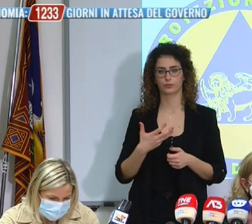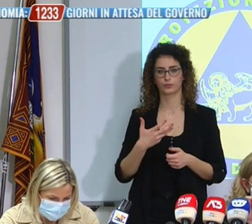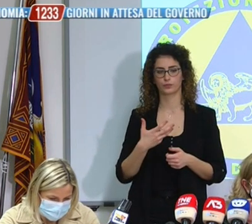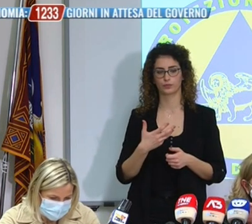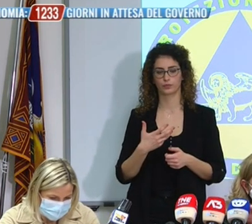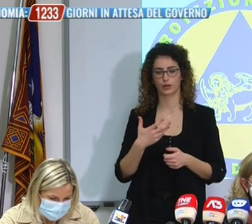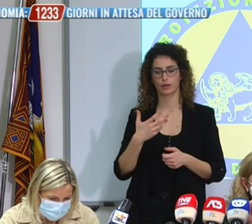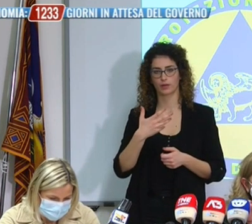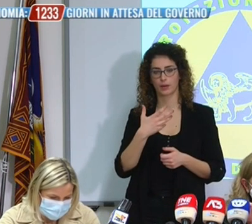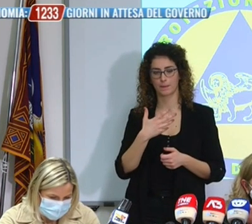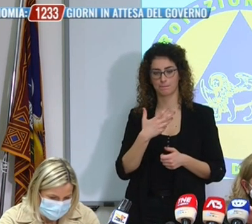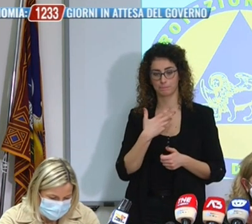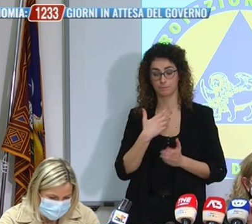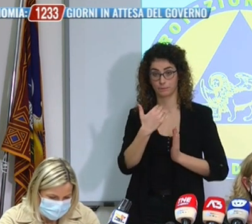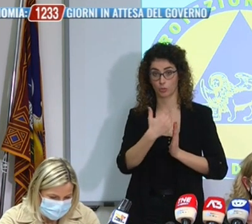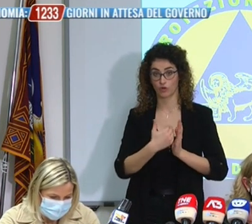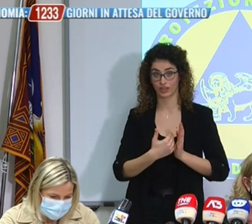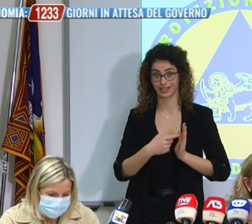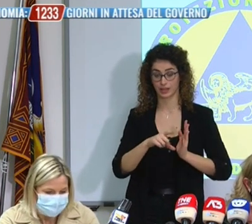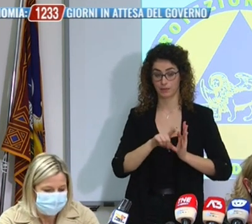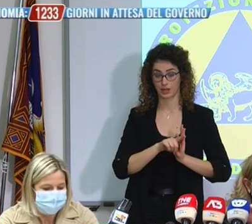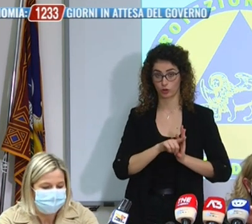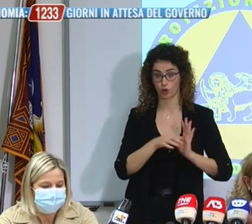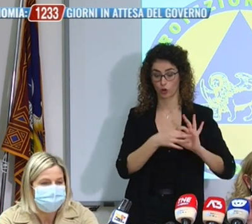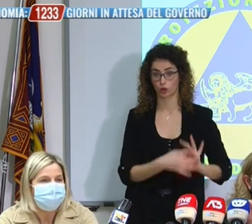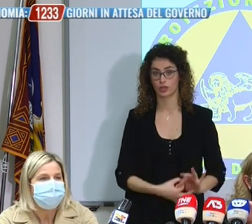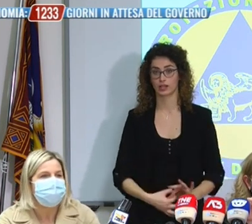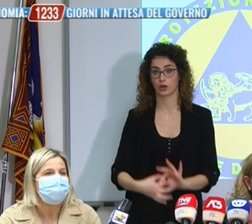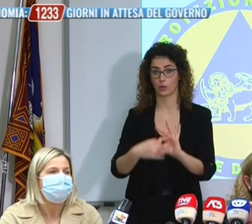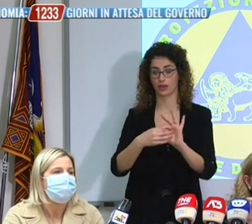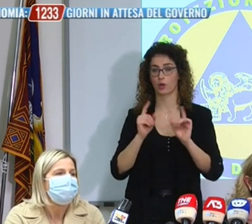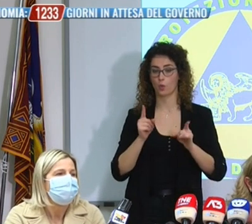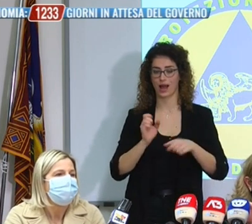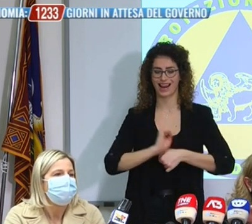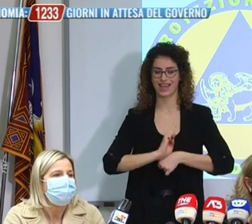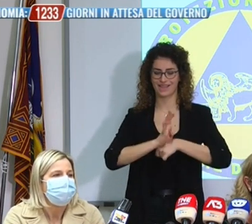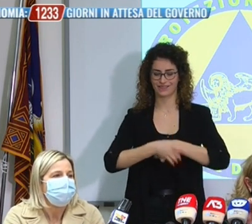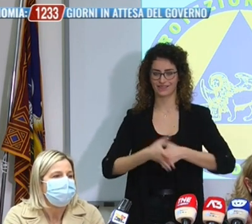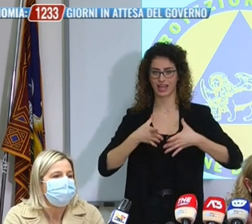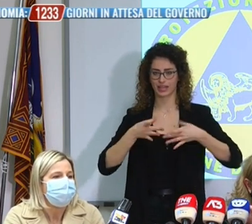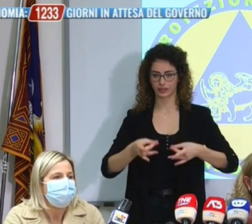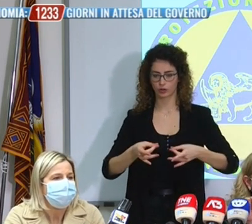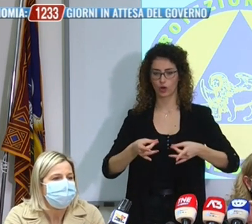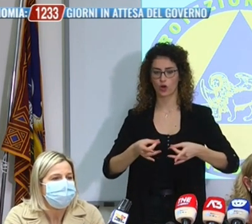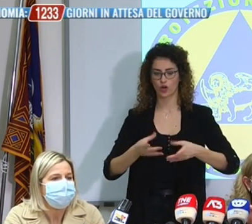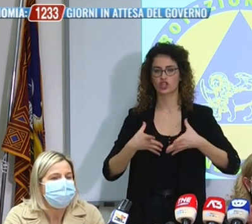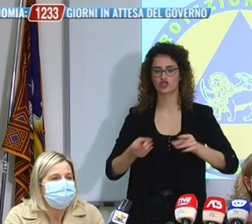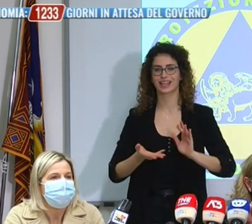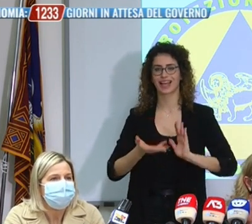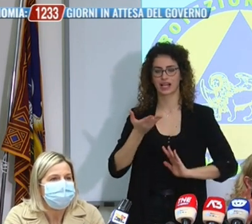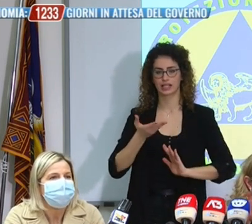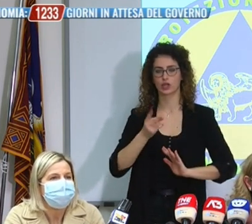provvedimento conseguente alla presenza di una circolazione virale con un'incidenza molto molto alta,